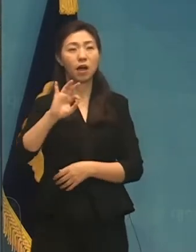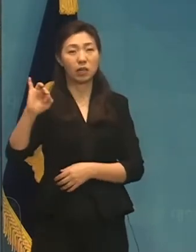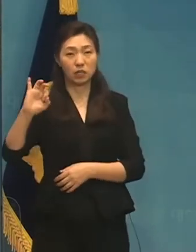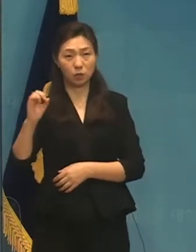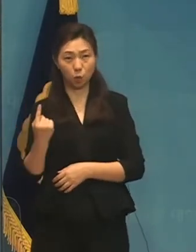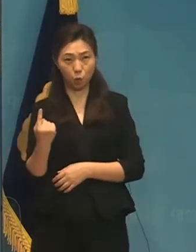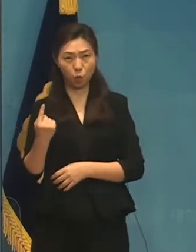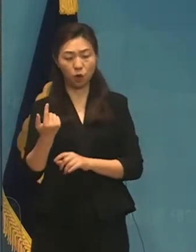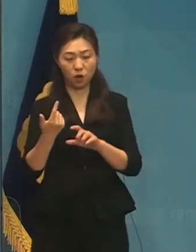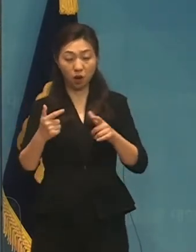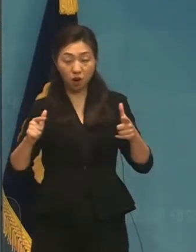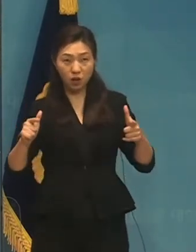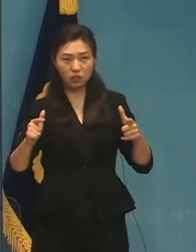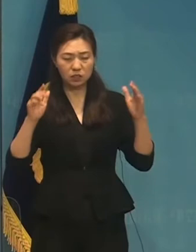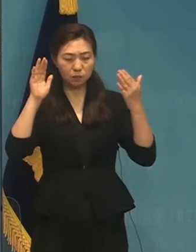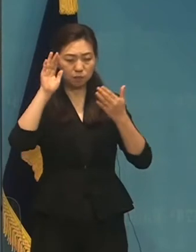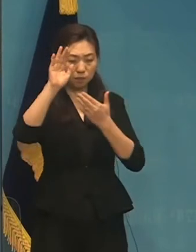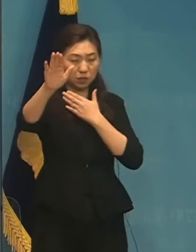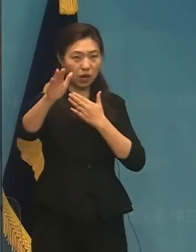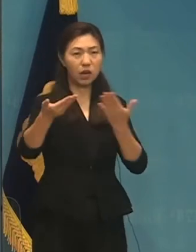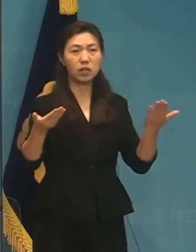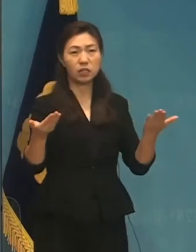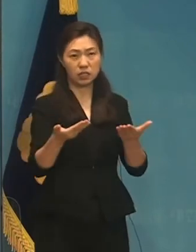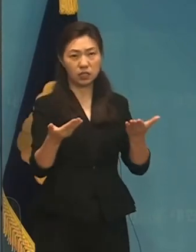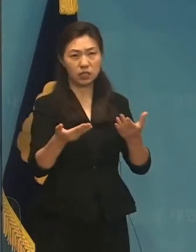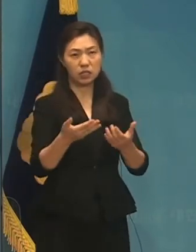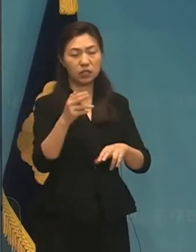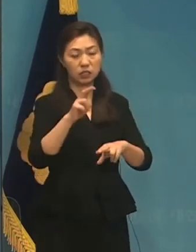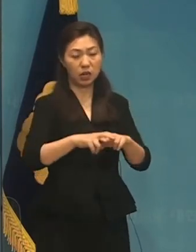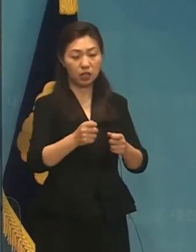육성과 미래형 일자리 창출을 위해